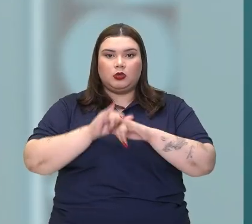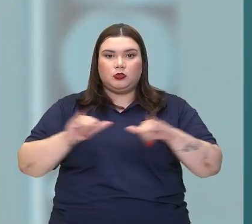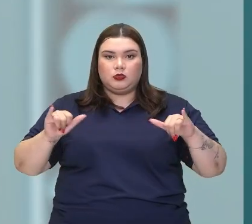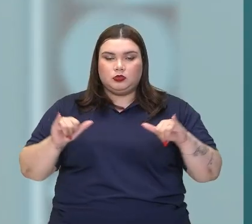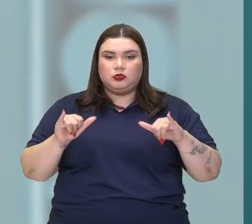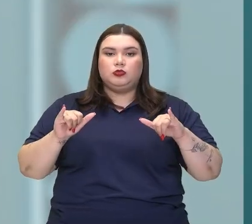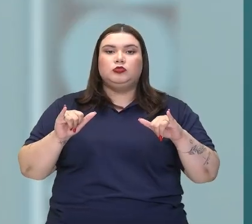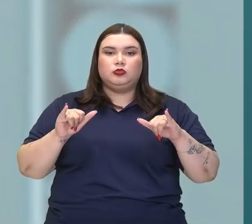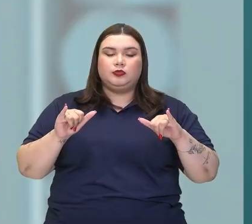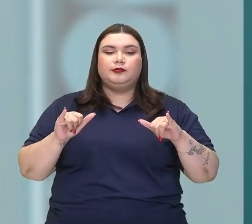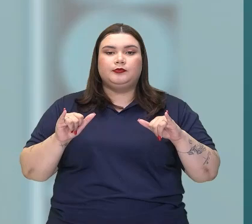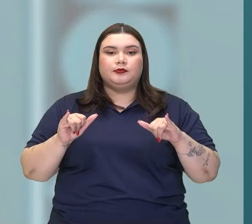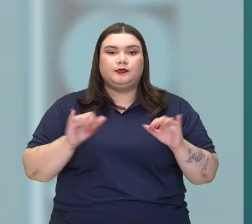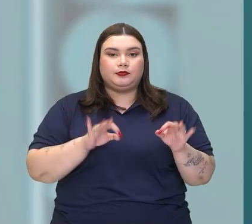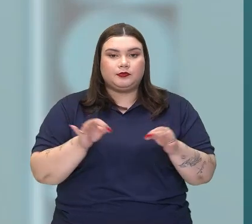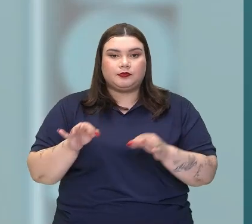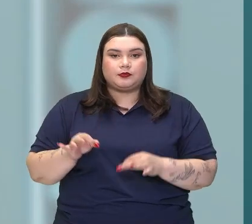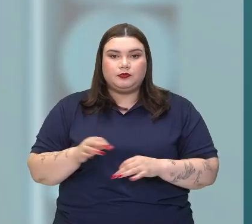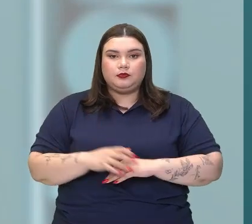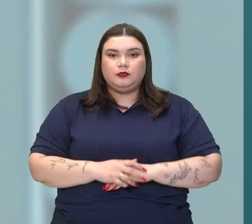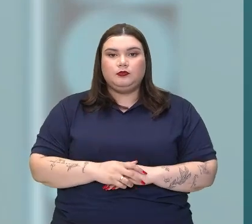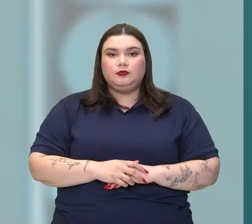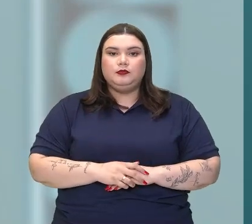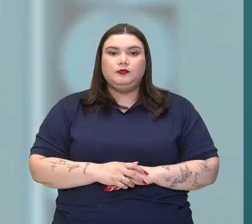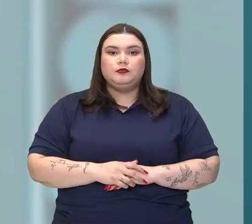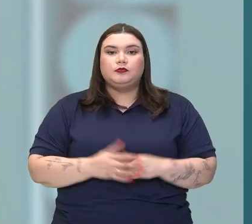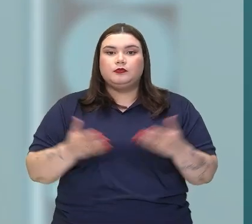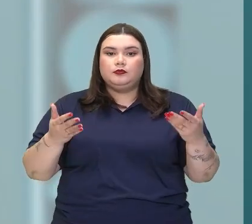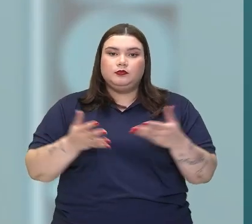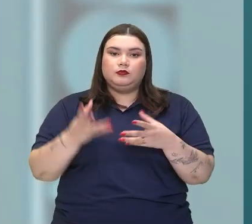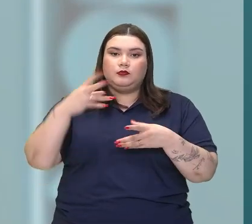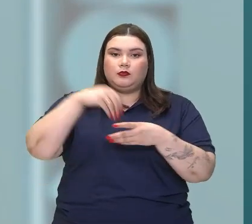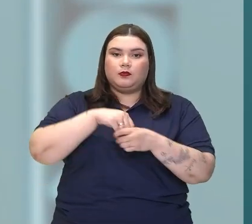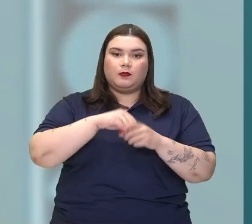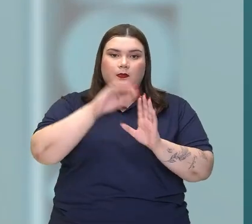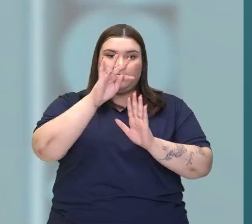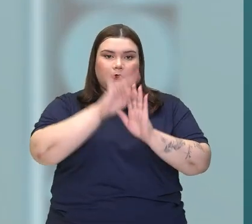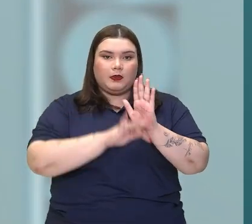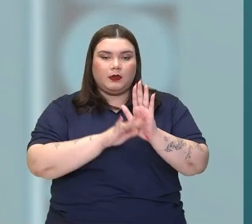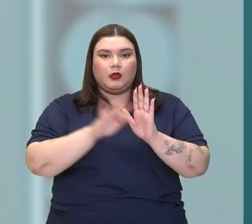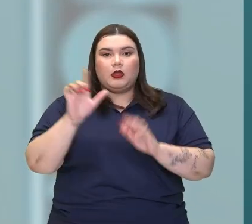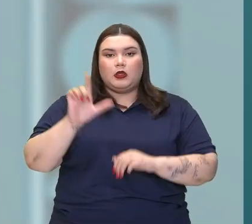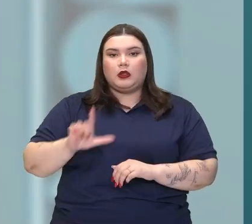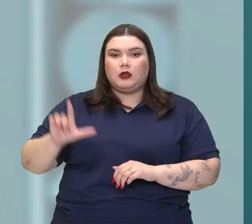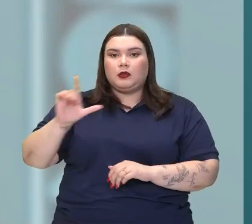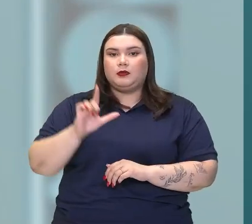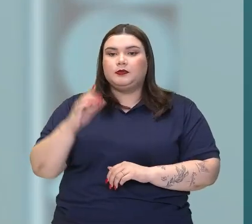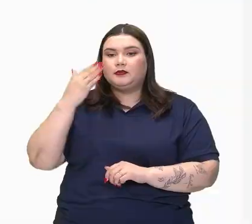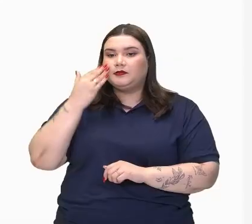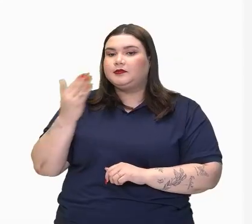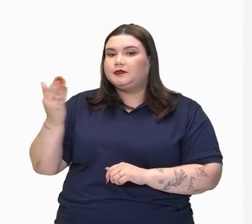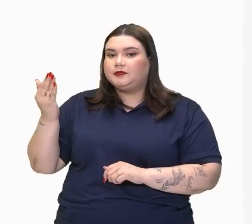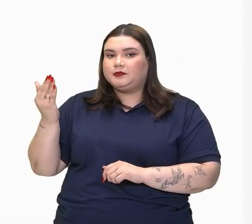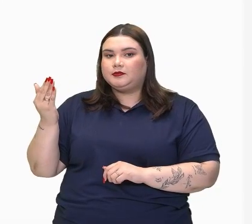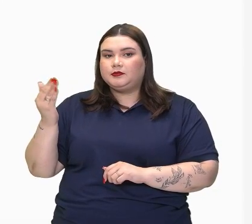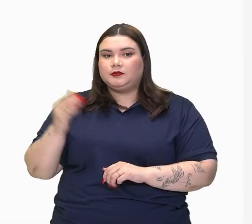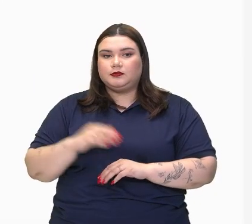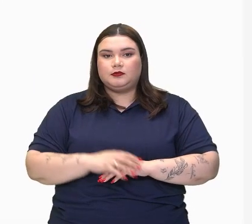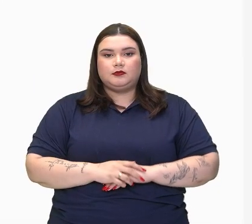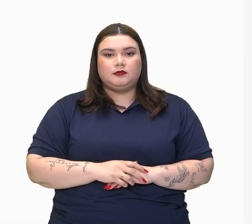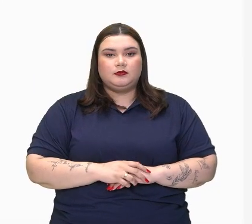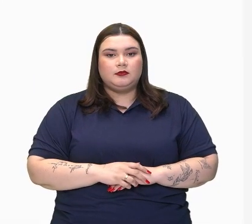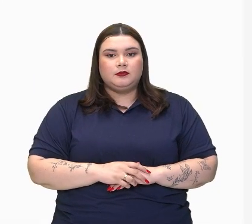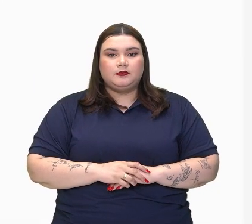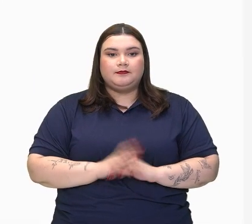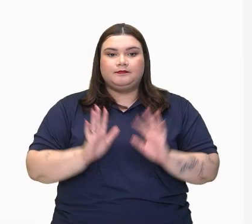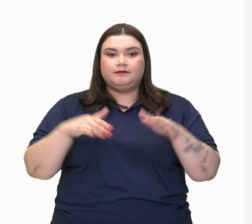nos classificados, beleza? Agora vamos ver isso dentro de um texto literário. Acompanhem comigo. Então, nós